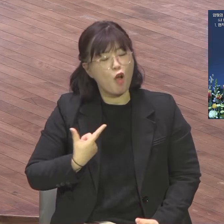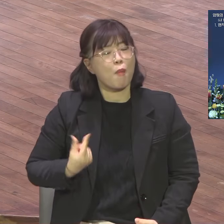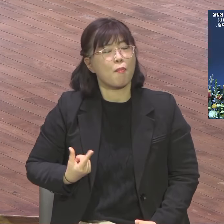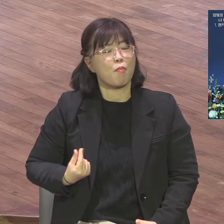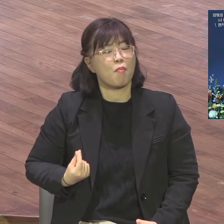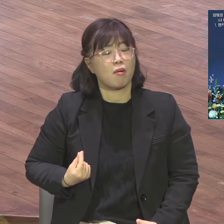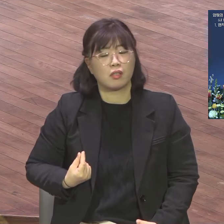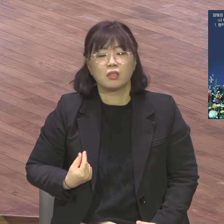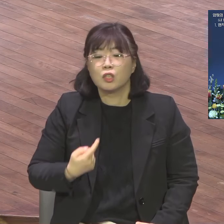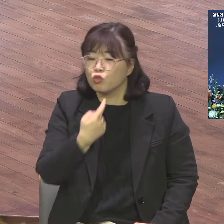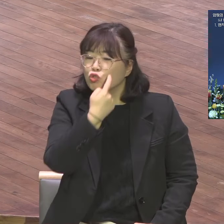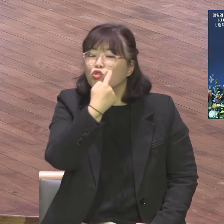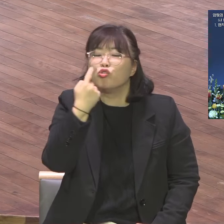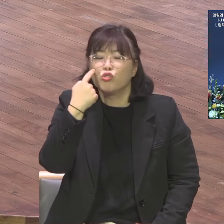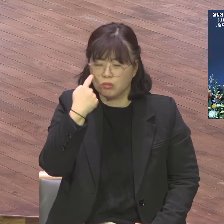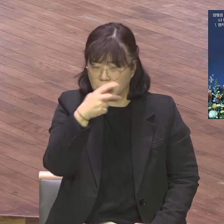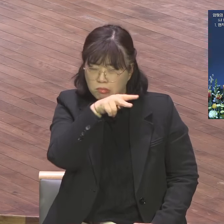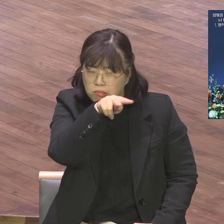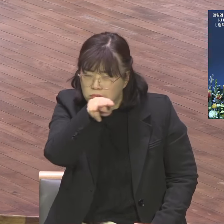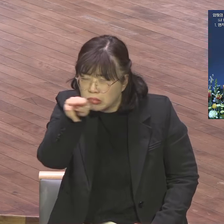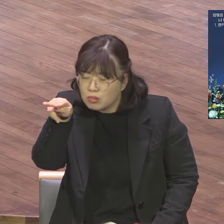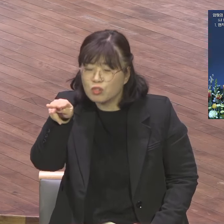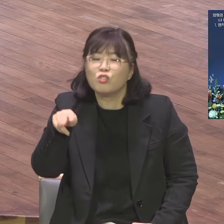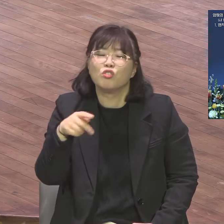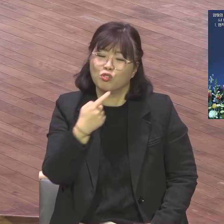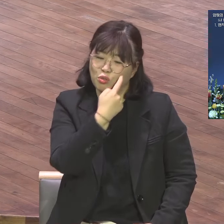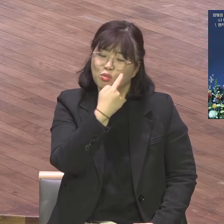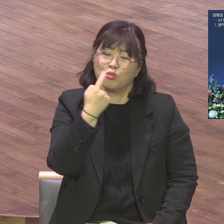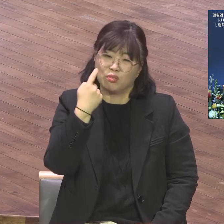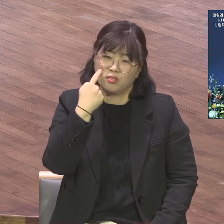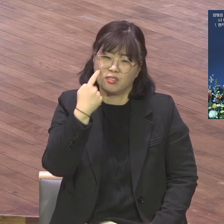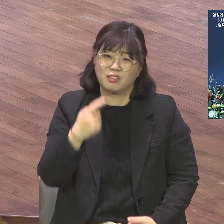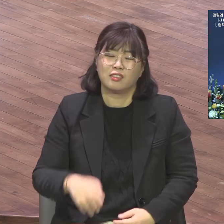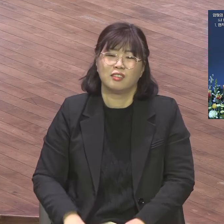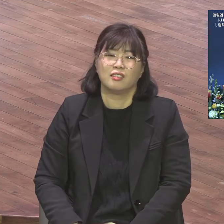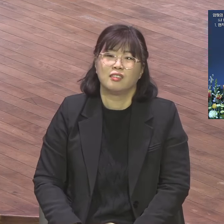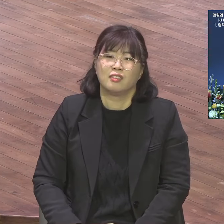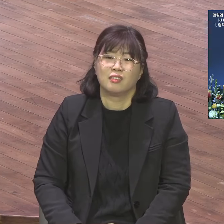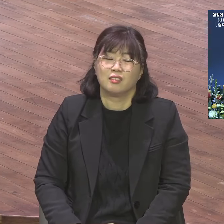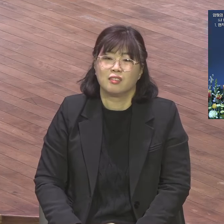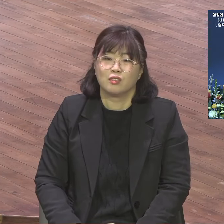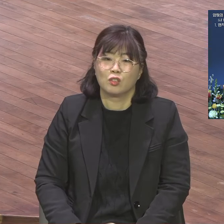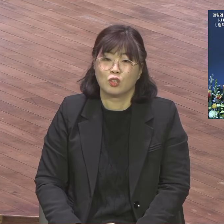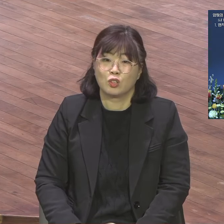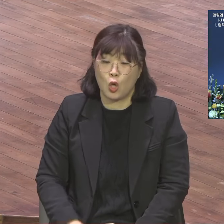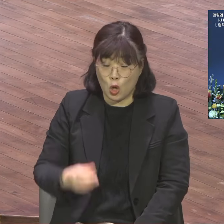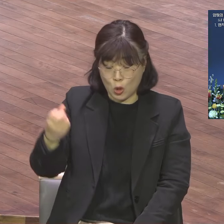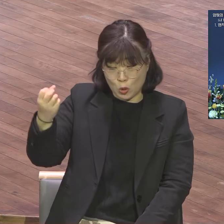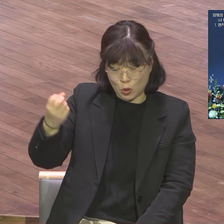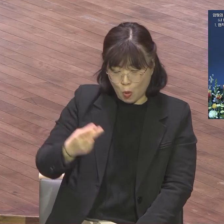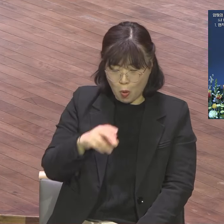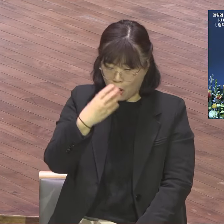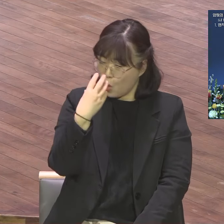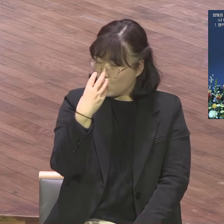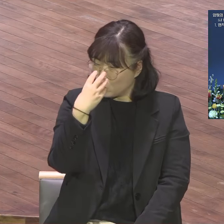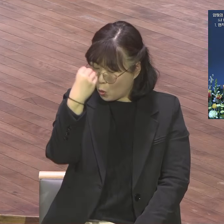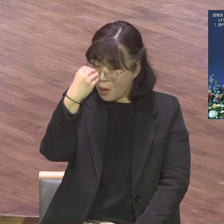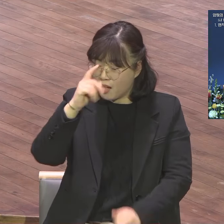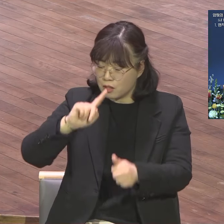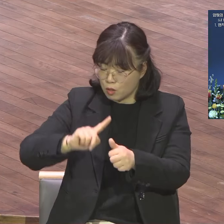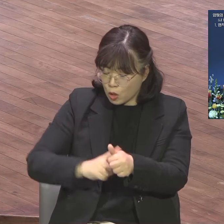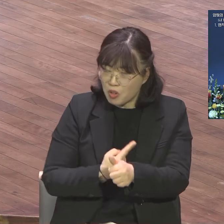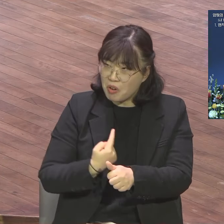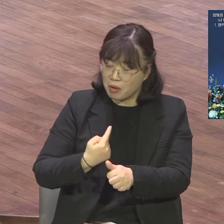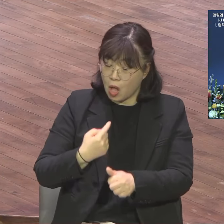그리고 더 나아가서 이런 교만은요 결국 하나님의 말씀과 반대되는 자기중심적 행동을 합니다. 자기중심적